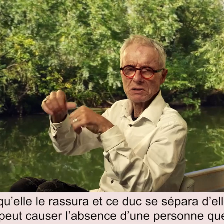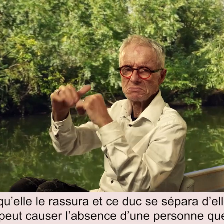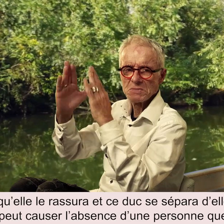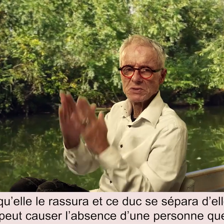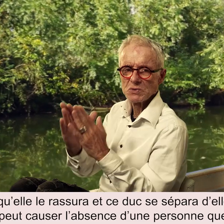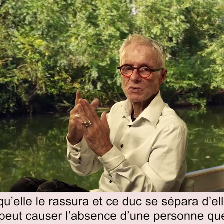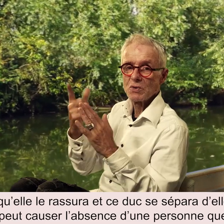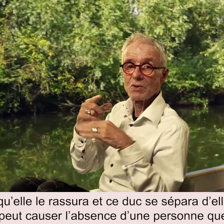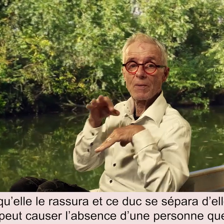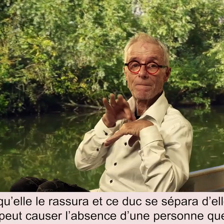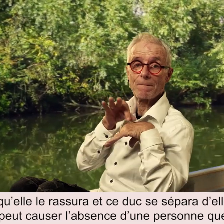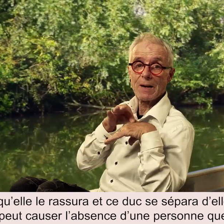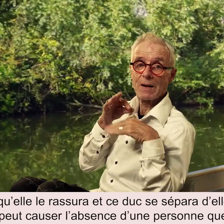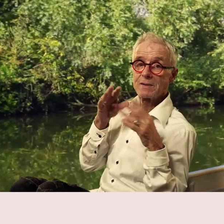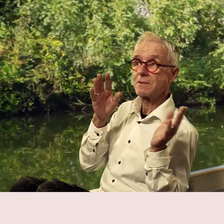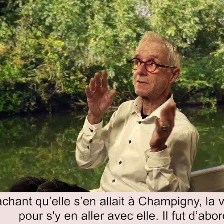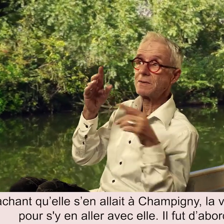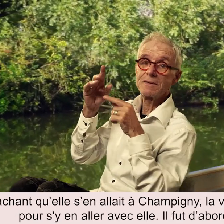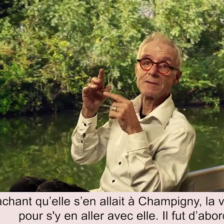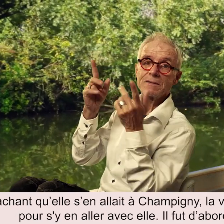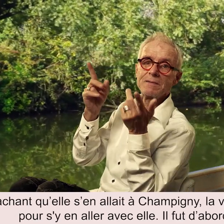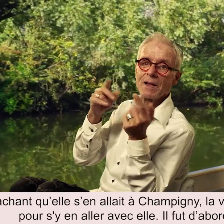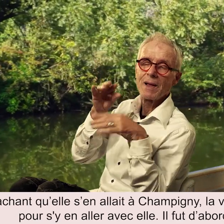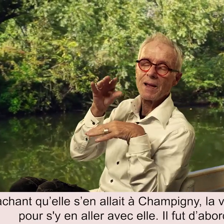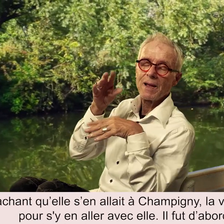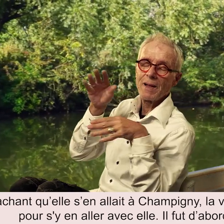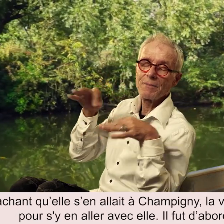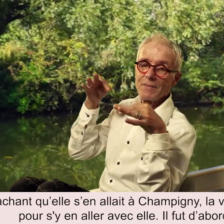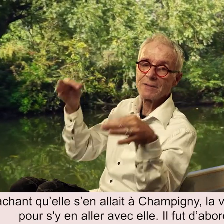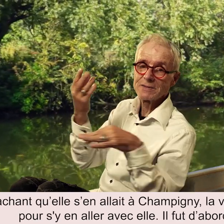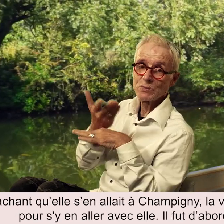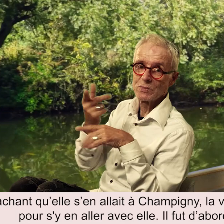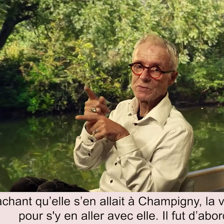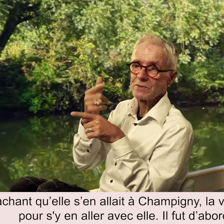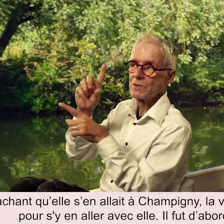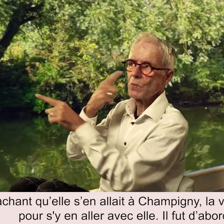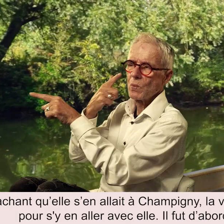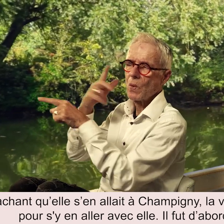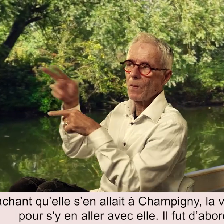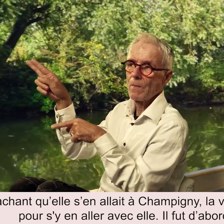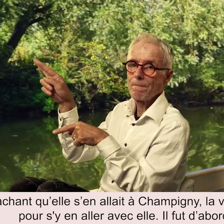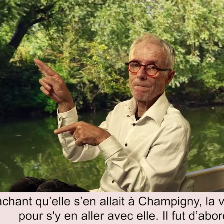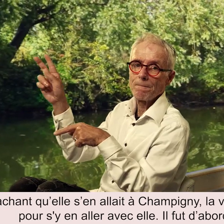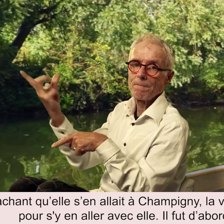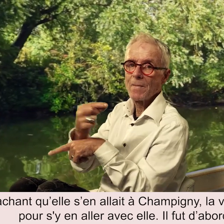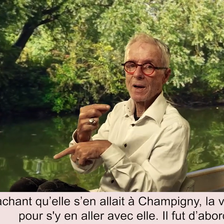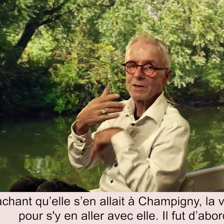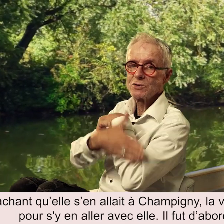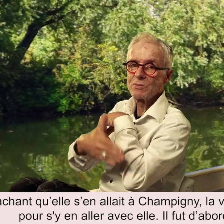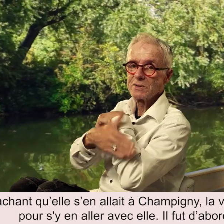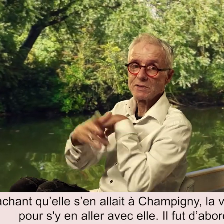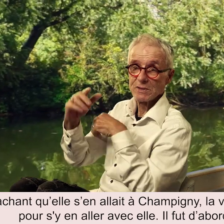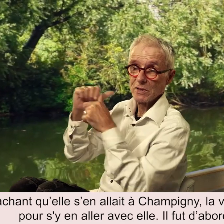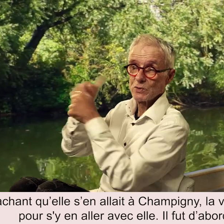séjour de la princesse de Montpensier à la cour, sachant qu'elle s'en allait à Champigny, la vint trouver sur le chemin pour s'y en aller avec